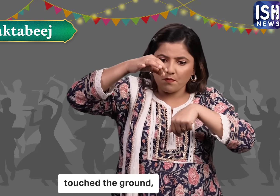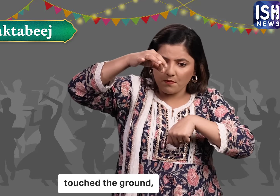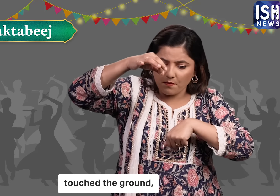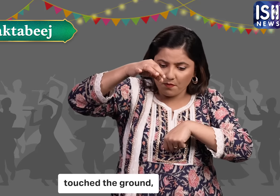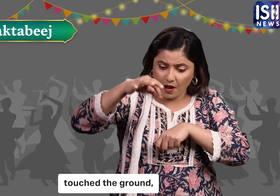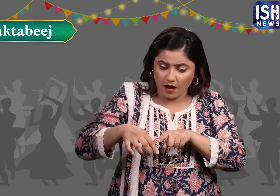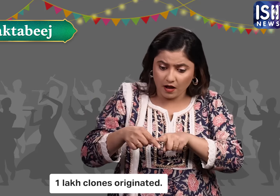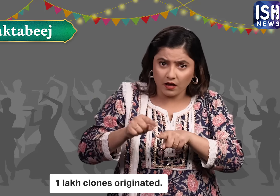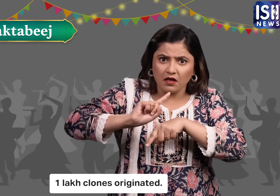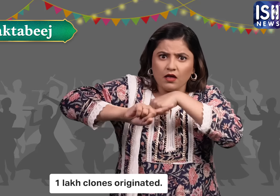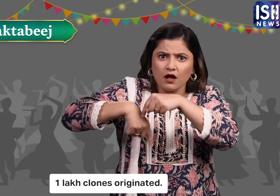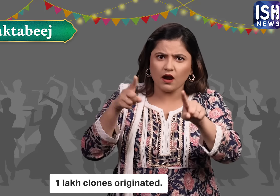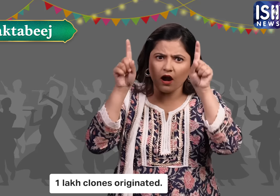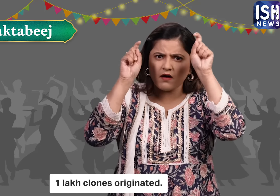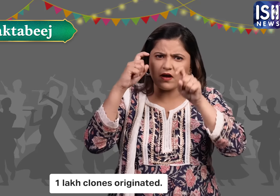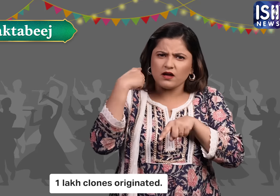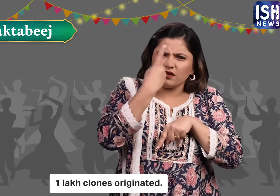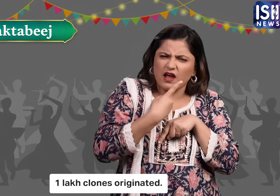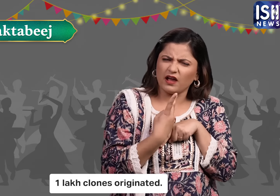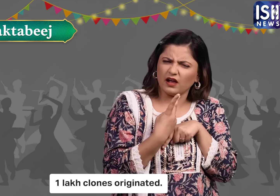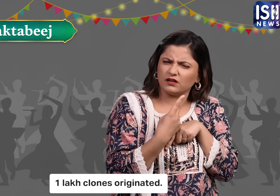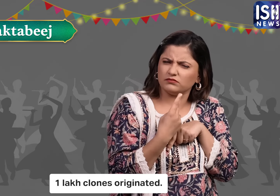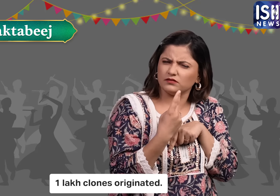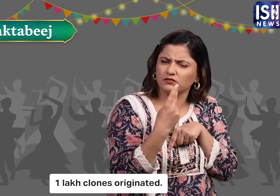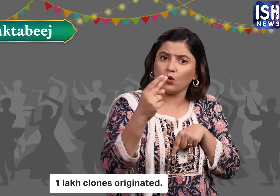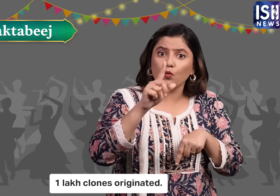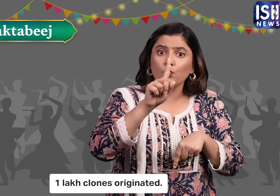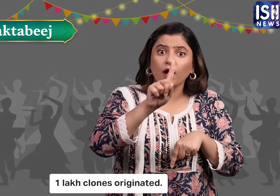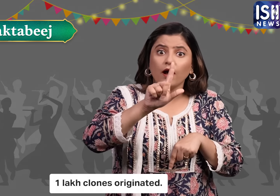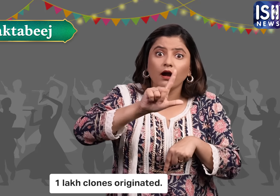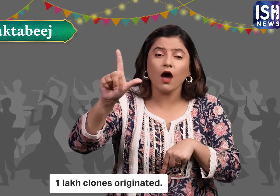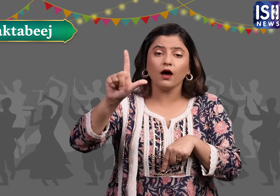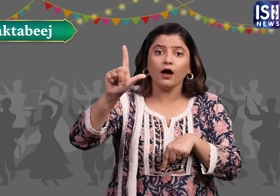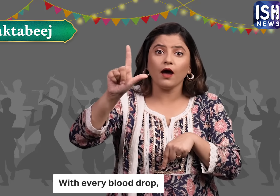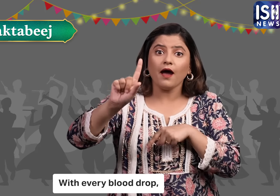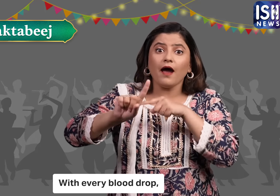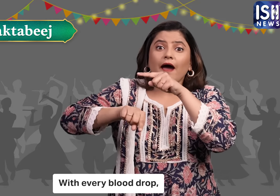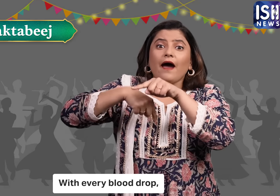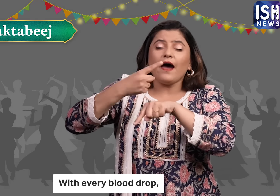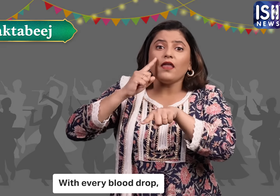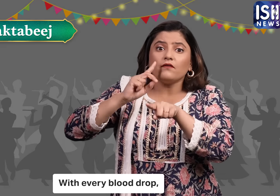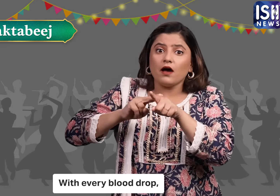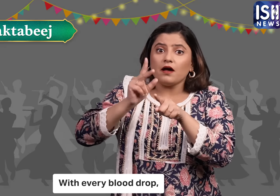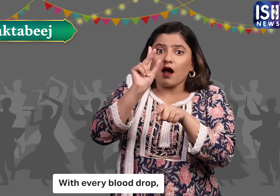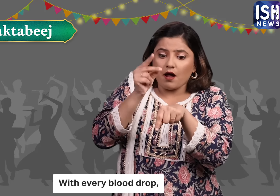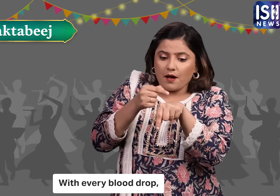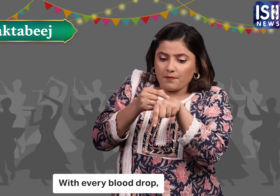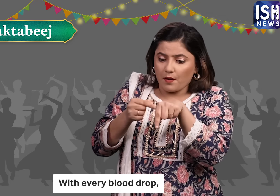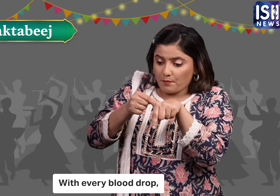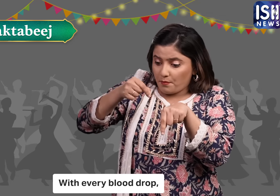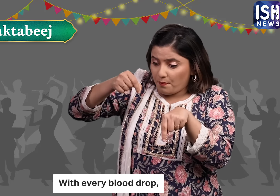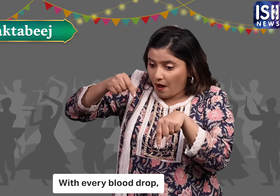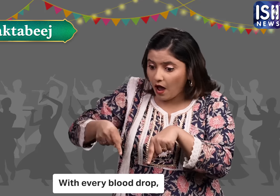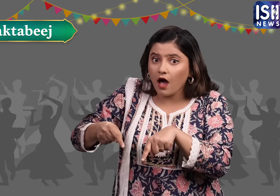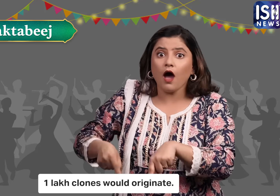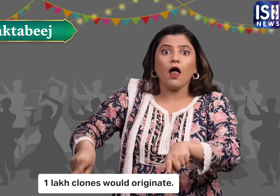छूती तो 1 लाख रक्तबीज उत्पन्न हो जाते। प्रत्येक रक्त बूंद से